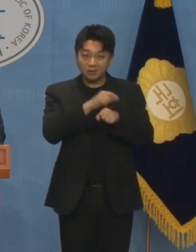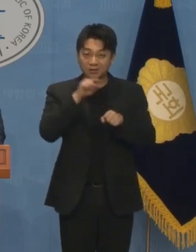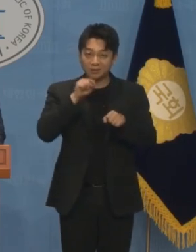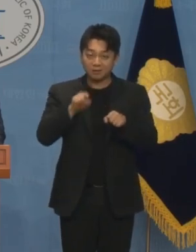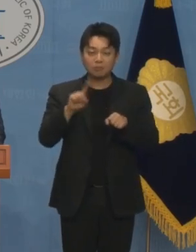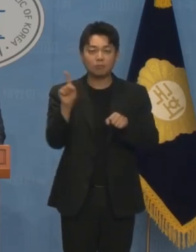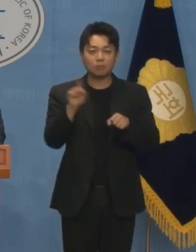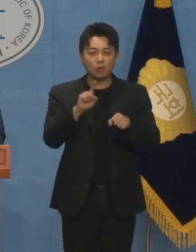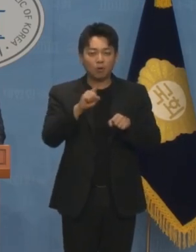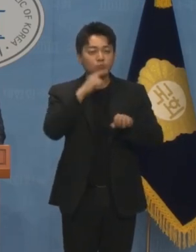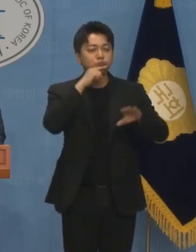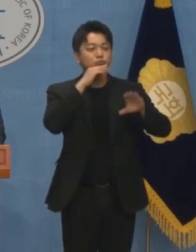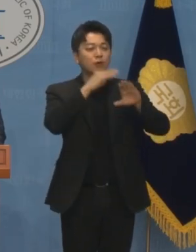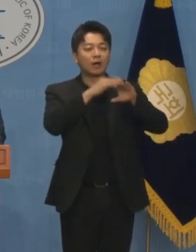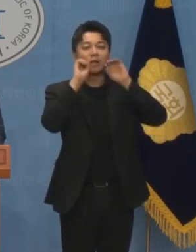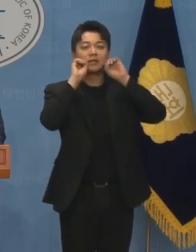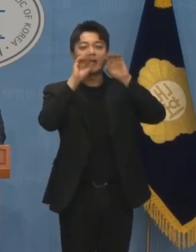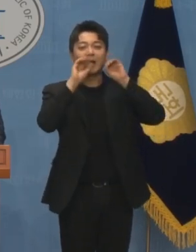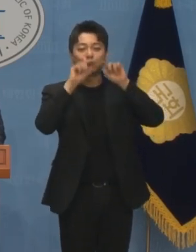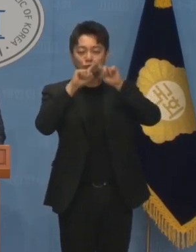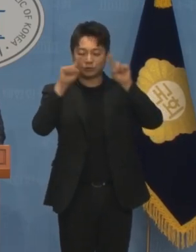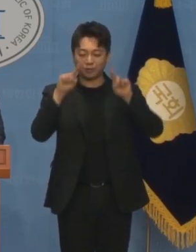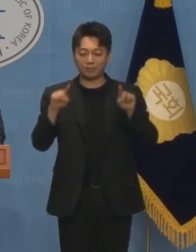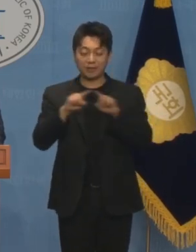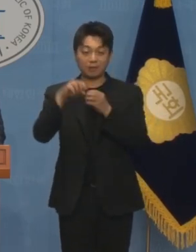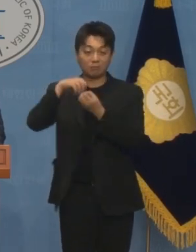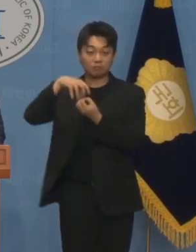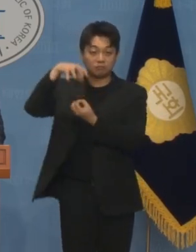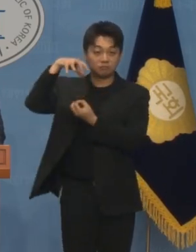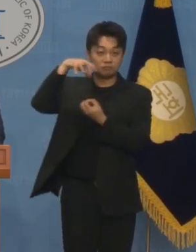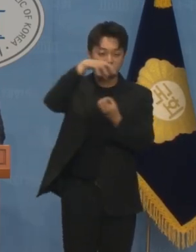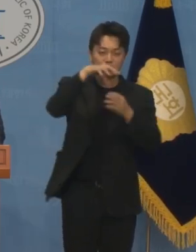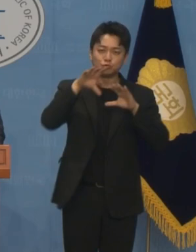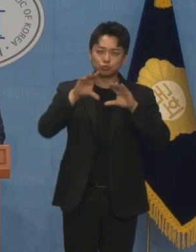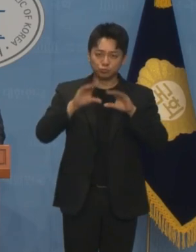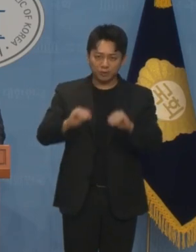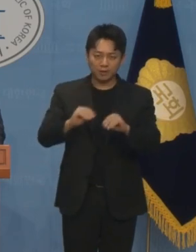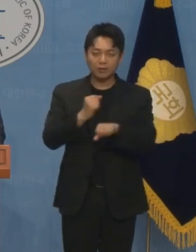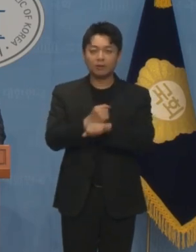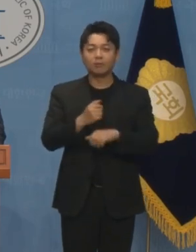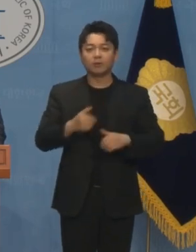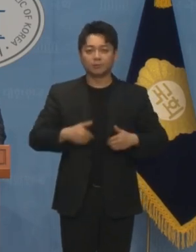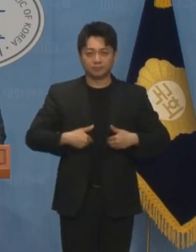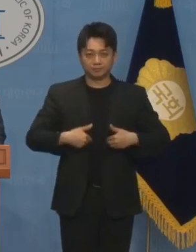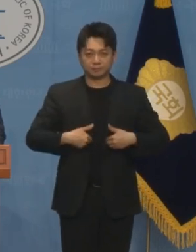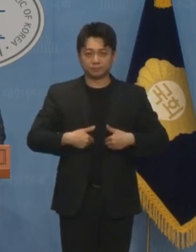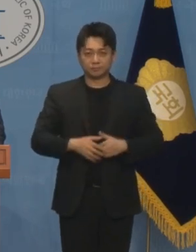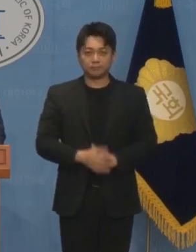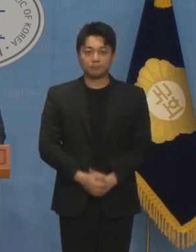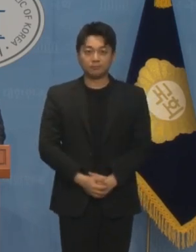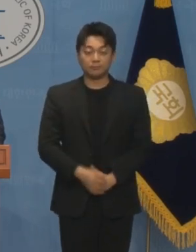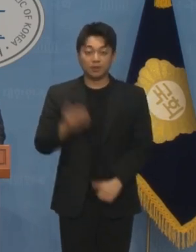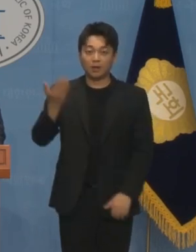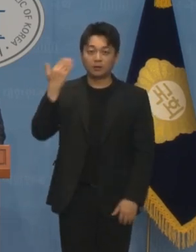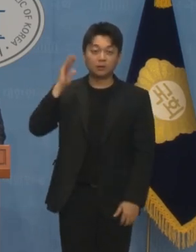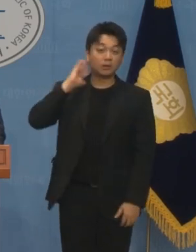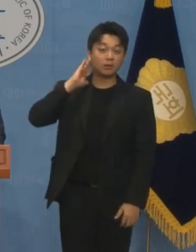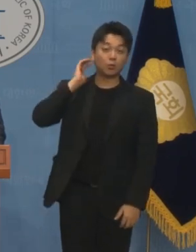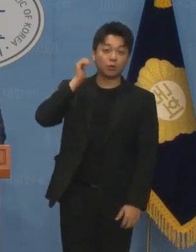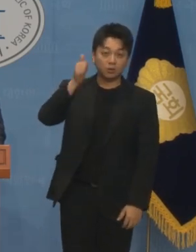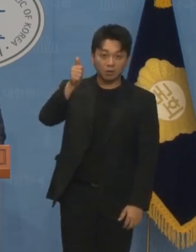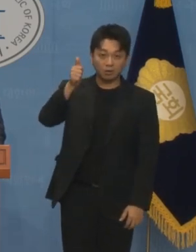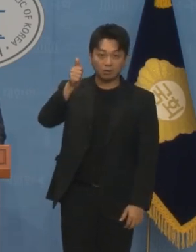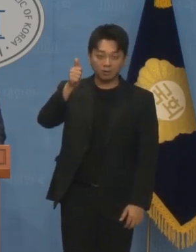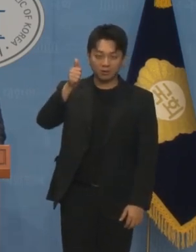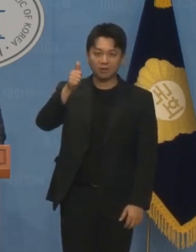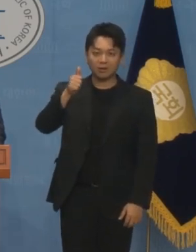대북 전단 살포 행위부터 제재해야 할 것입니다. 대통령을 풍자했던 윤석열차와